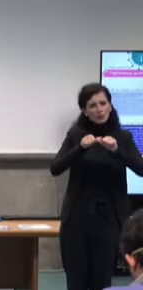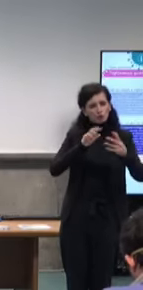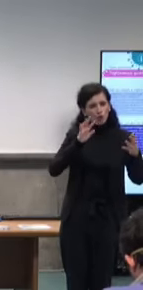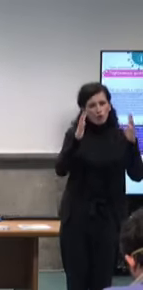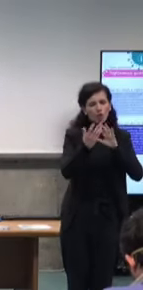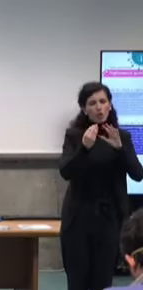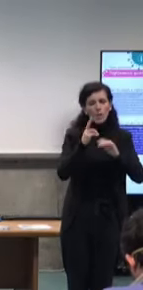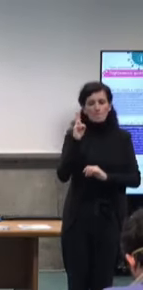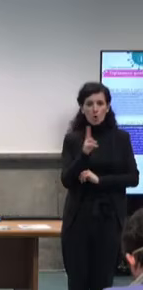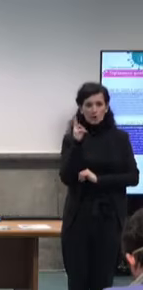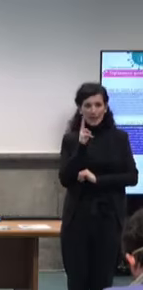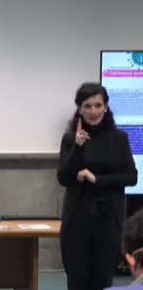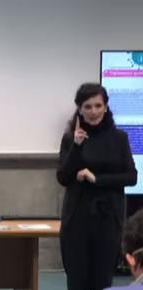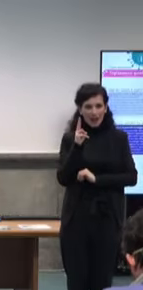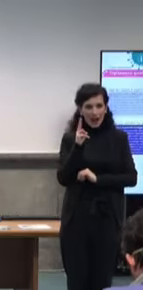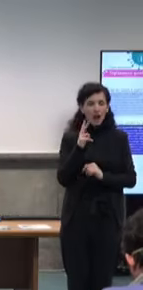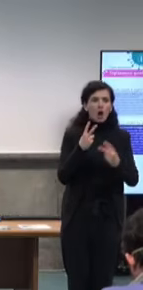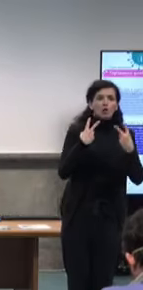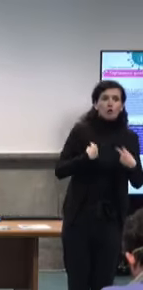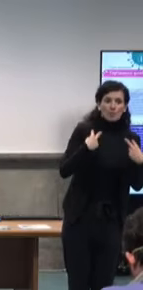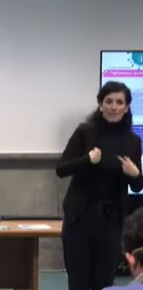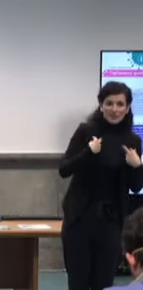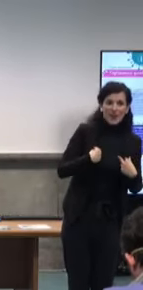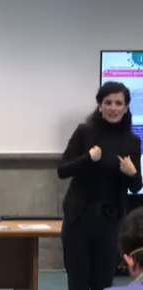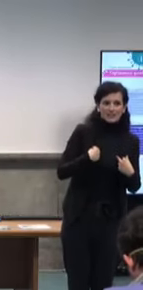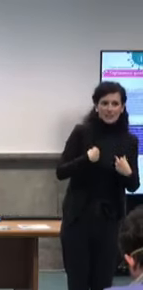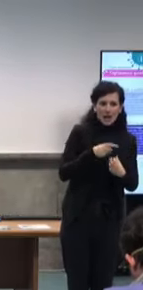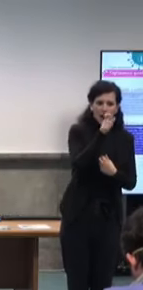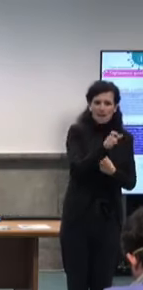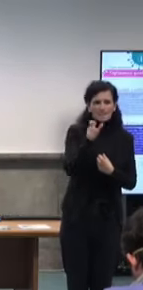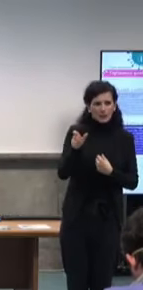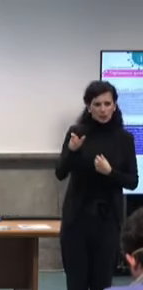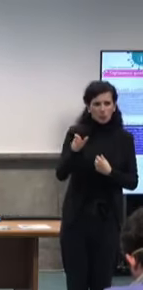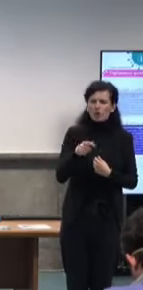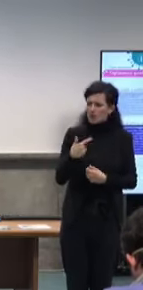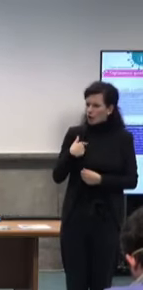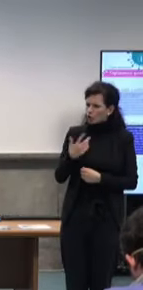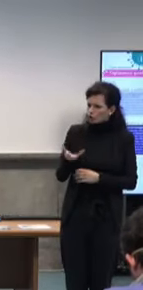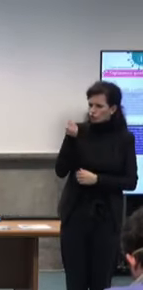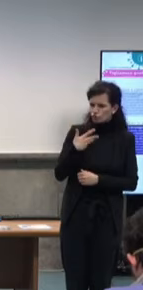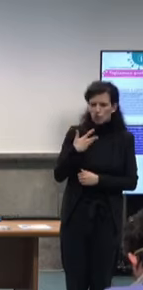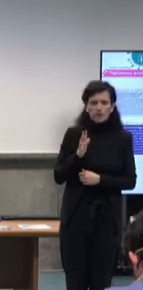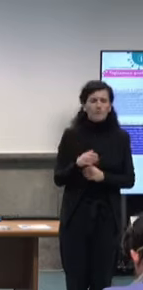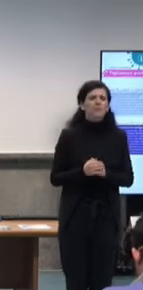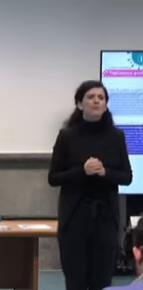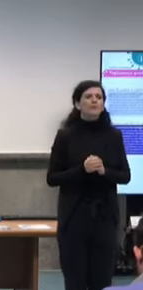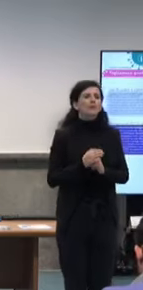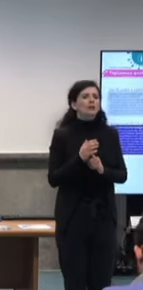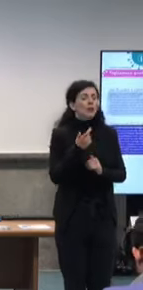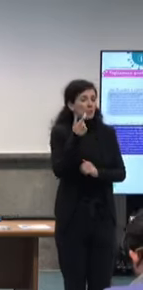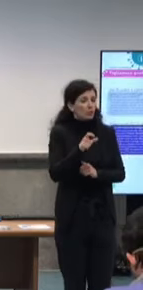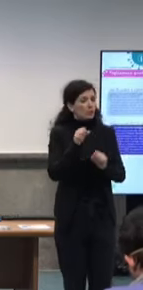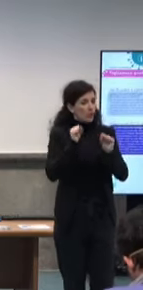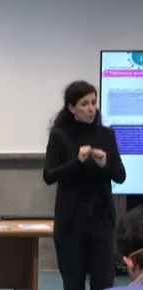e della sopravvivenza attesa delle persone perché è possibile al miscuglio determinano il ragionamento è